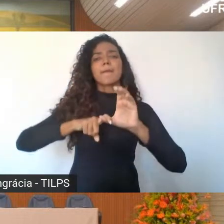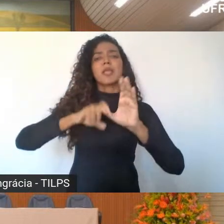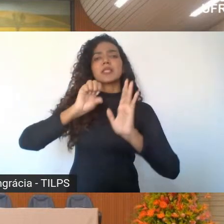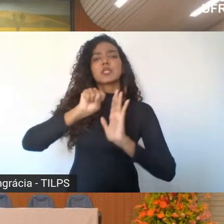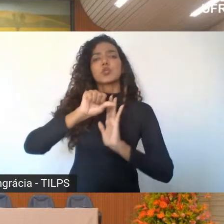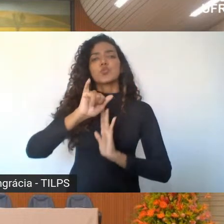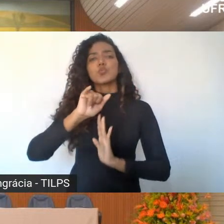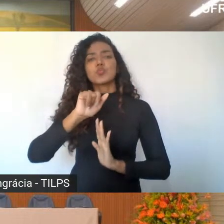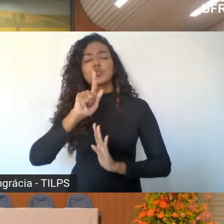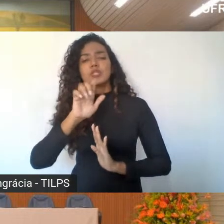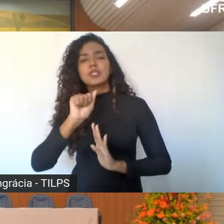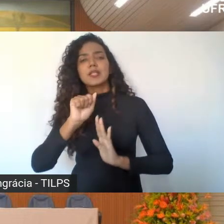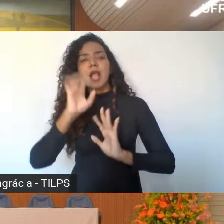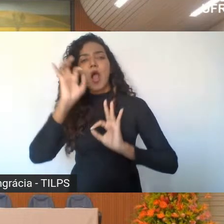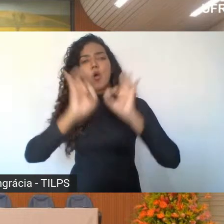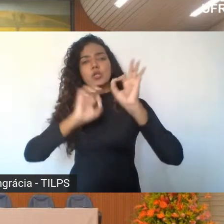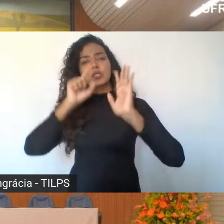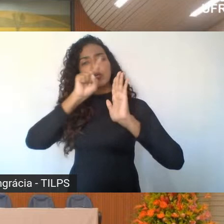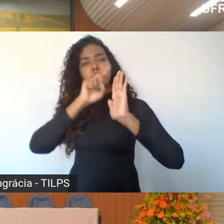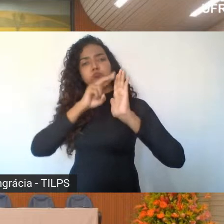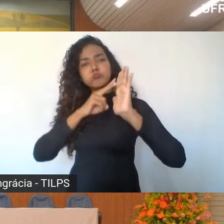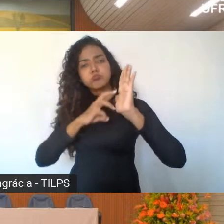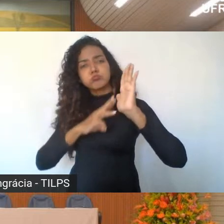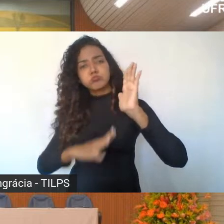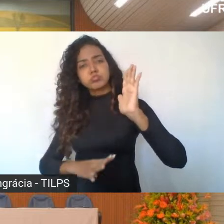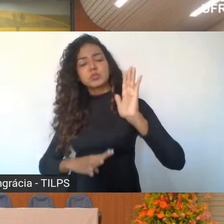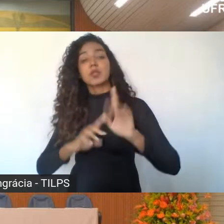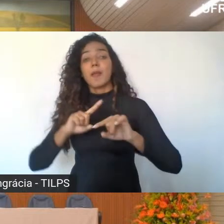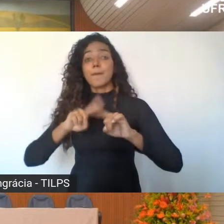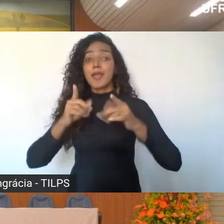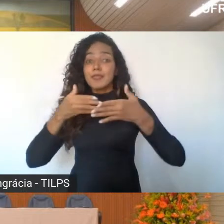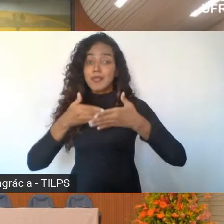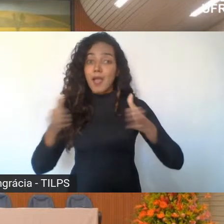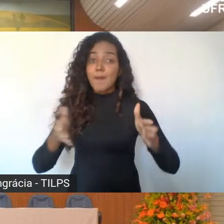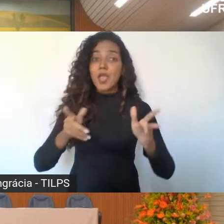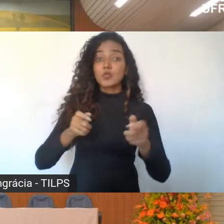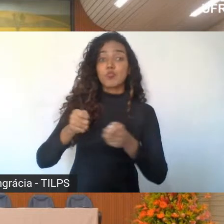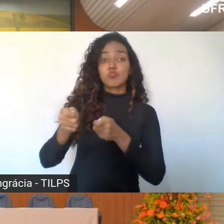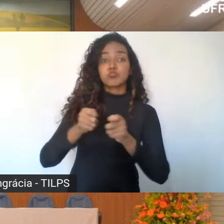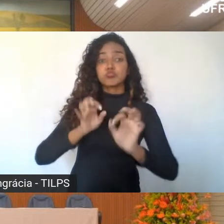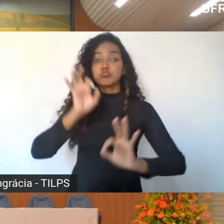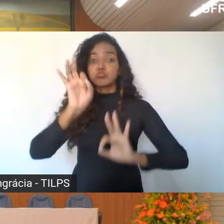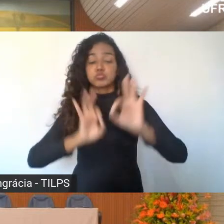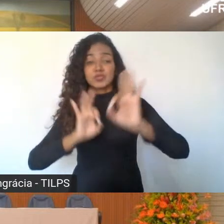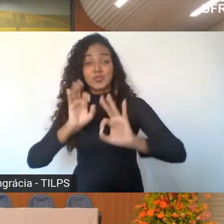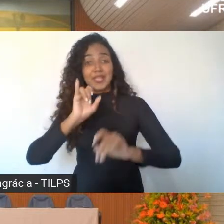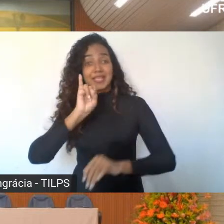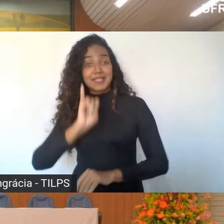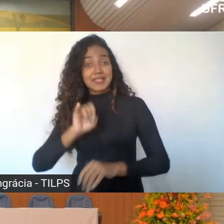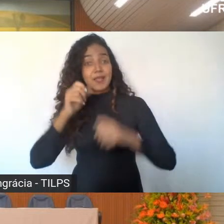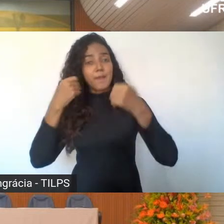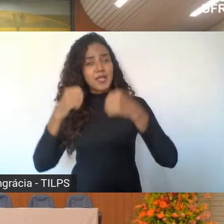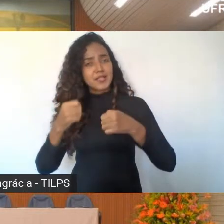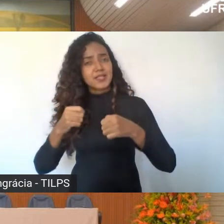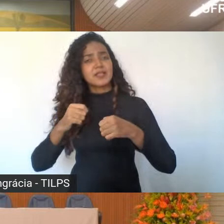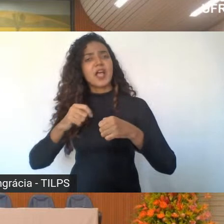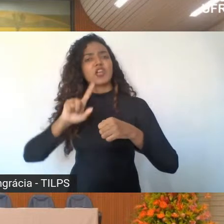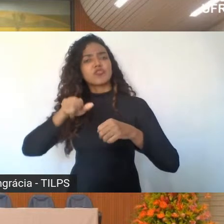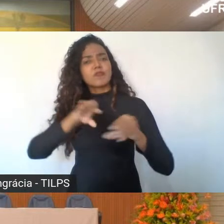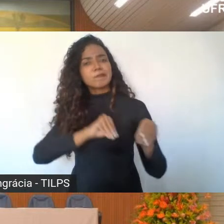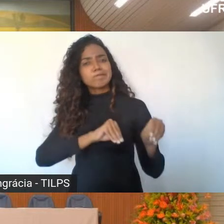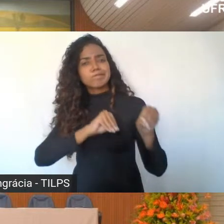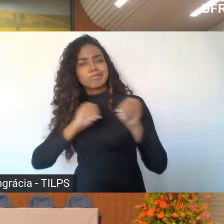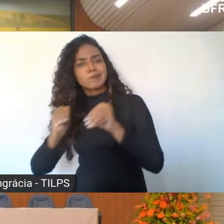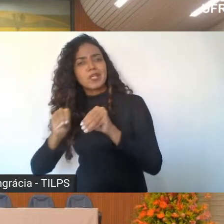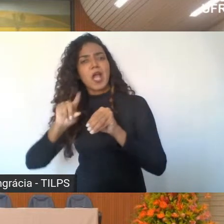aberto ainda para os coordenadores de curso esse reajuste. Se for necessário, a gente vai abrir por mais uma semana para que ninguém